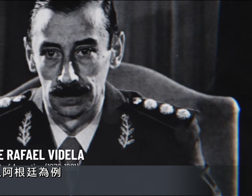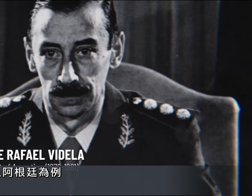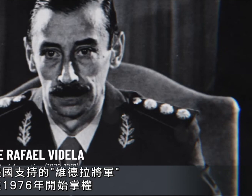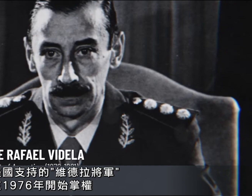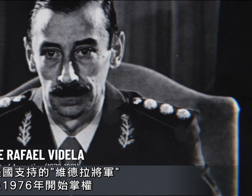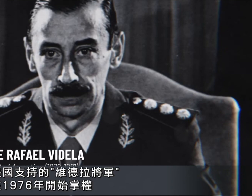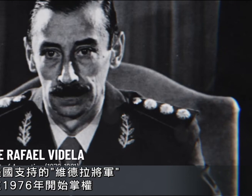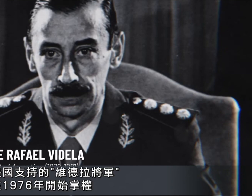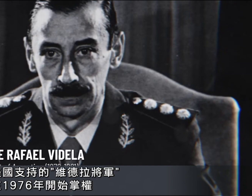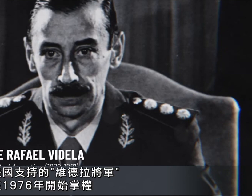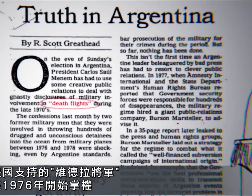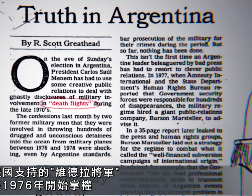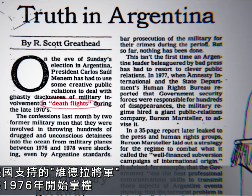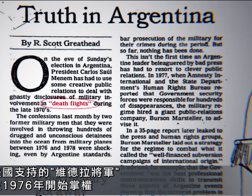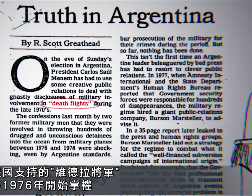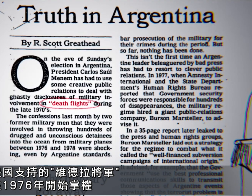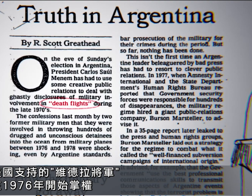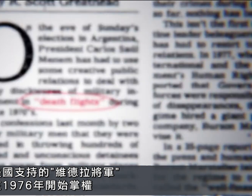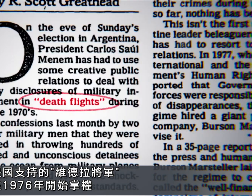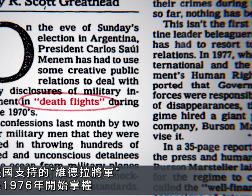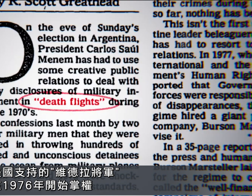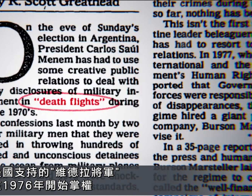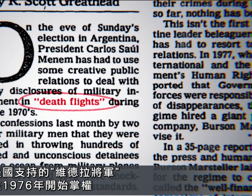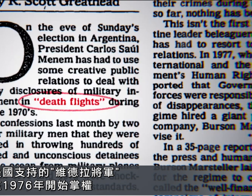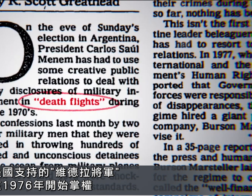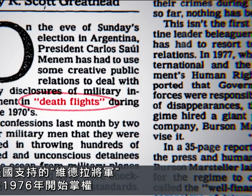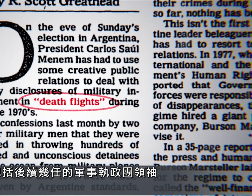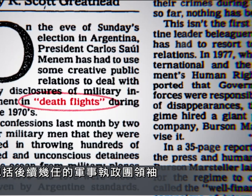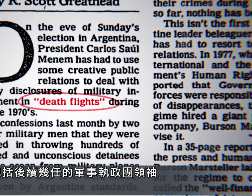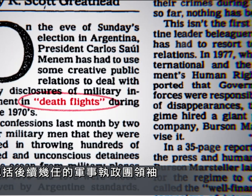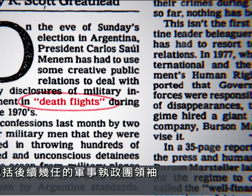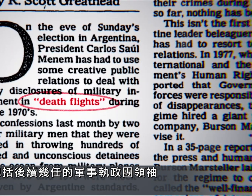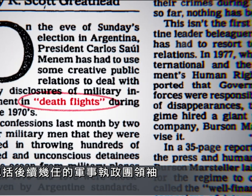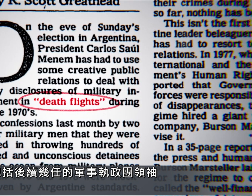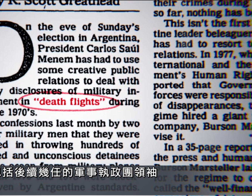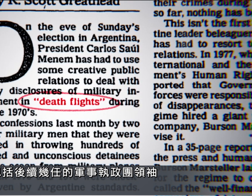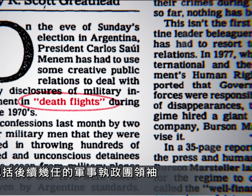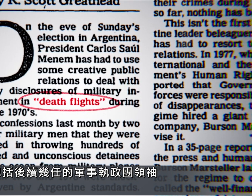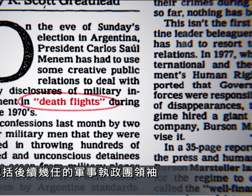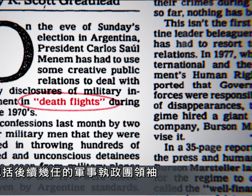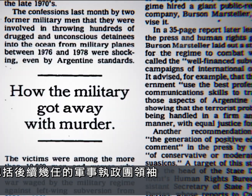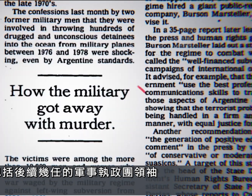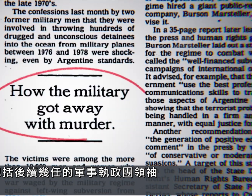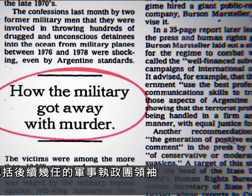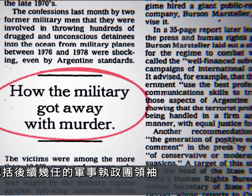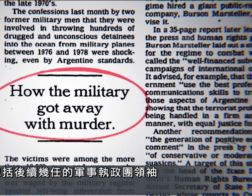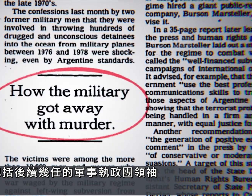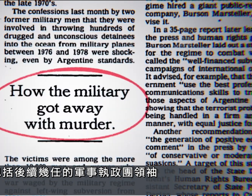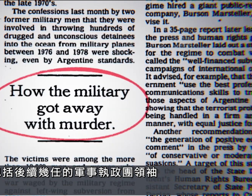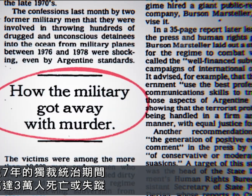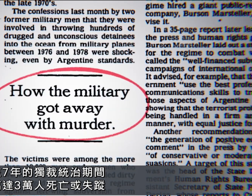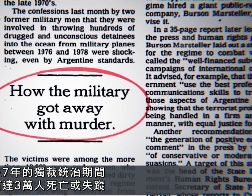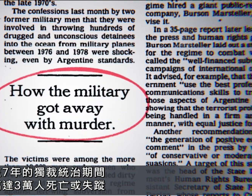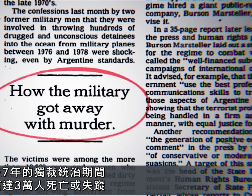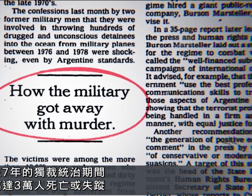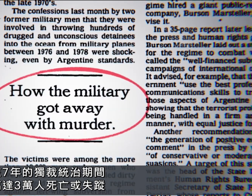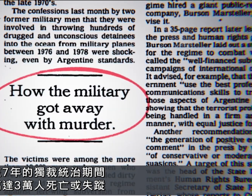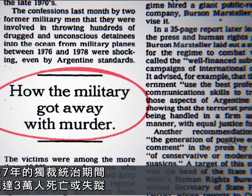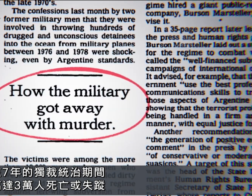持的维德拉将军在1976年开始掌权，包括后续几任的军事执政团领袖，在7年的独裁统治期